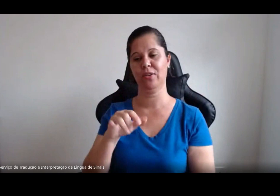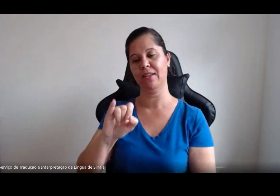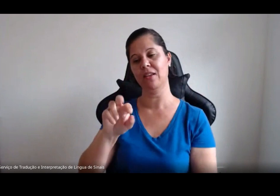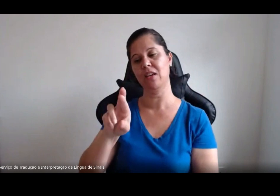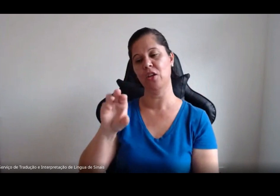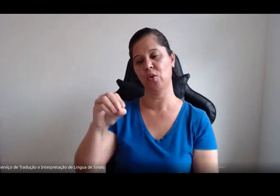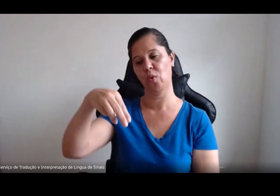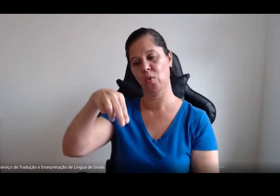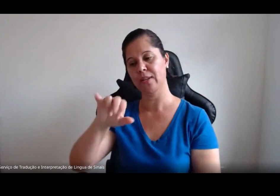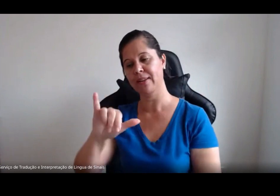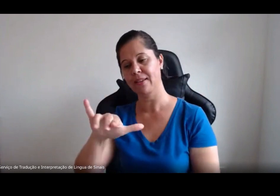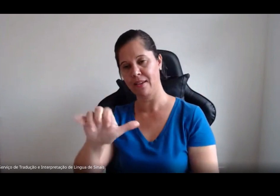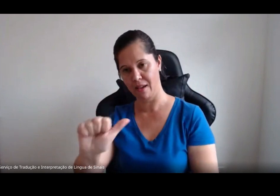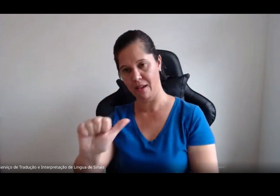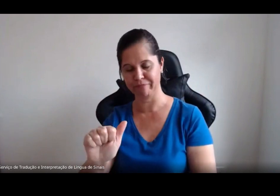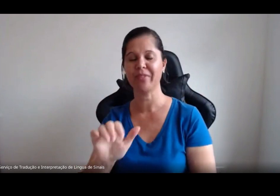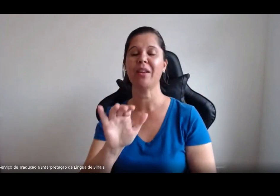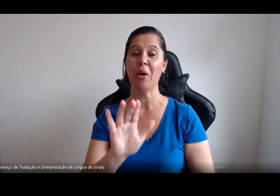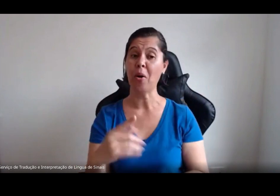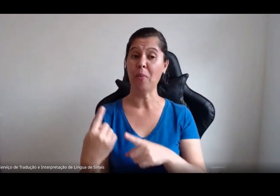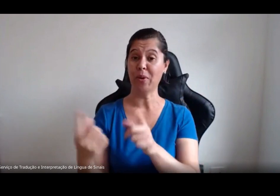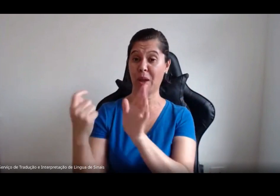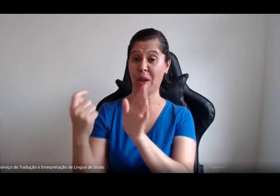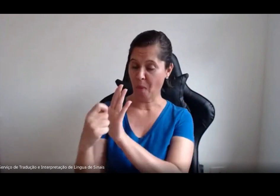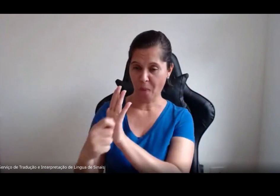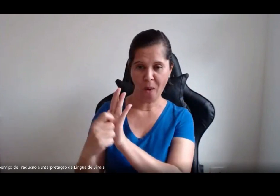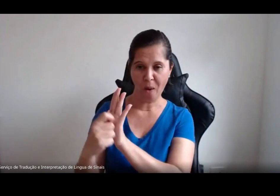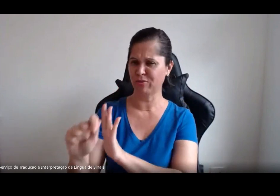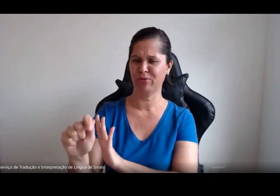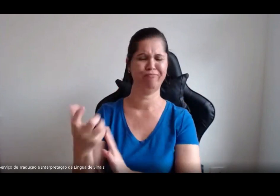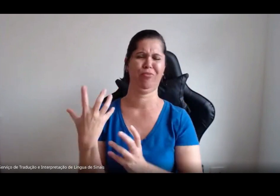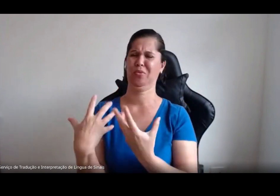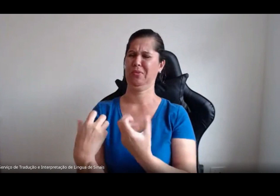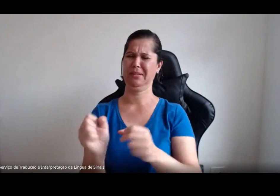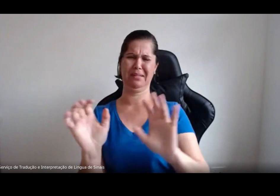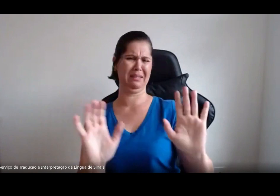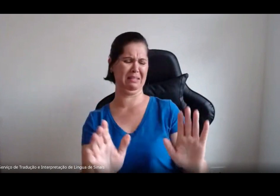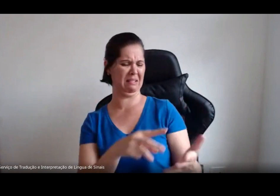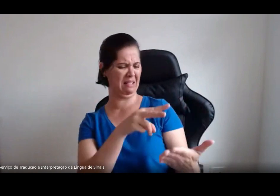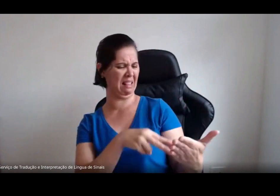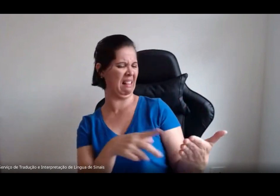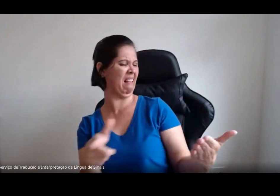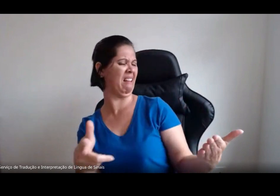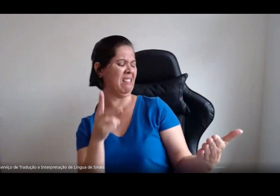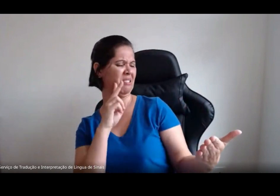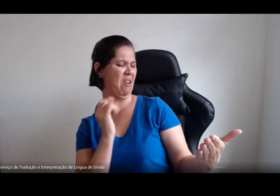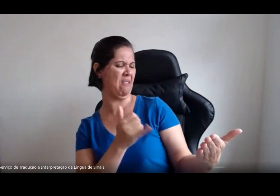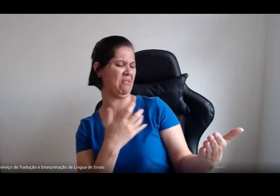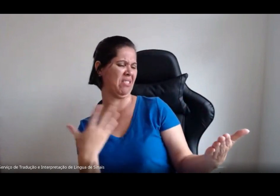introduz. Digo isso porque é sabido que Bourdieu não apreciava as autobiografias, de jeito